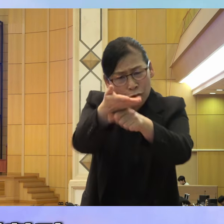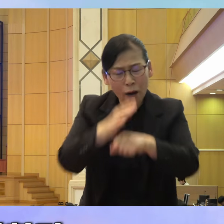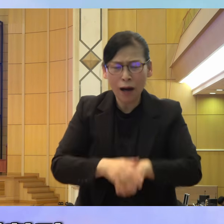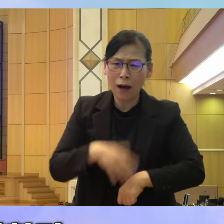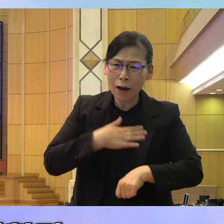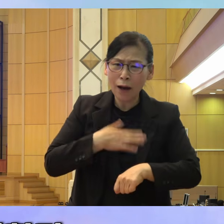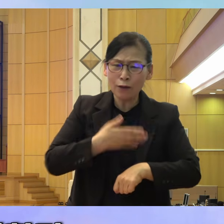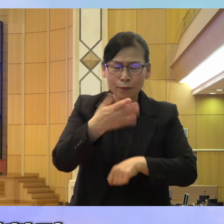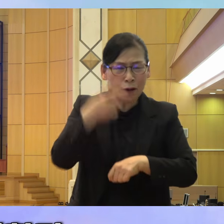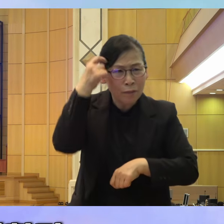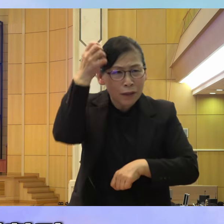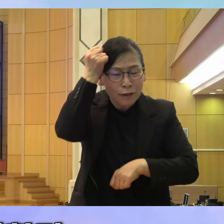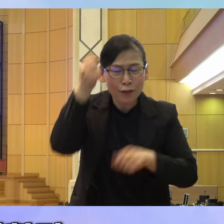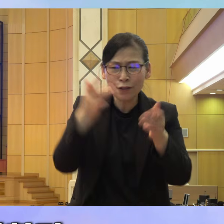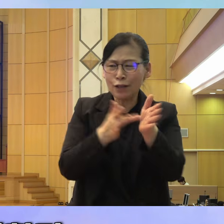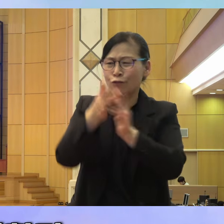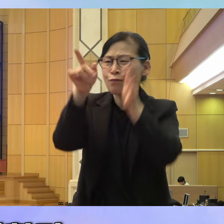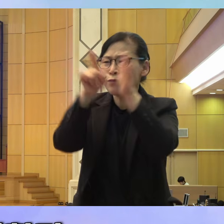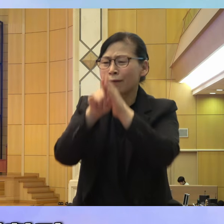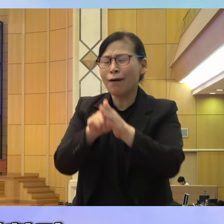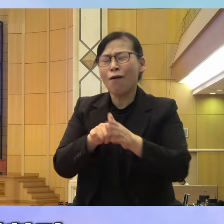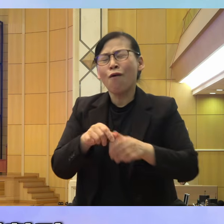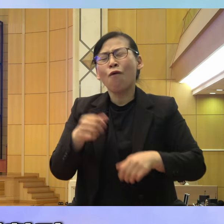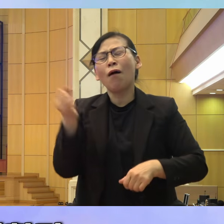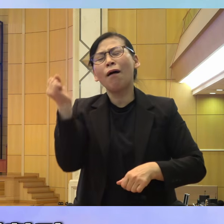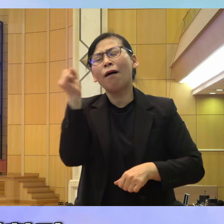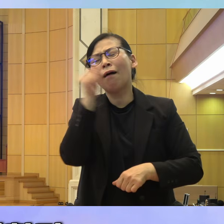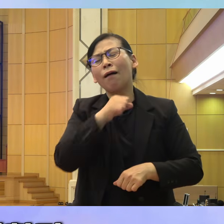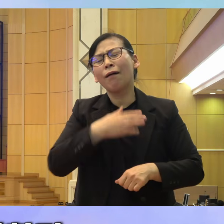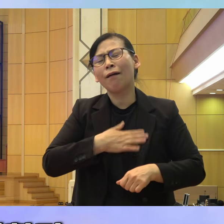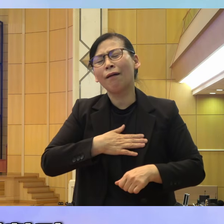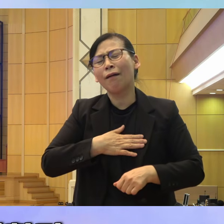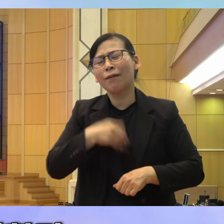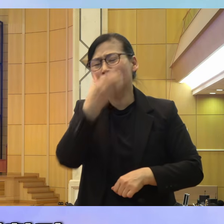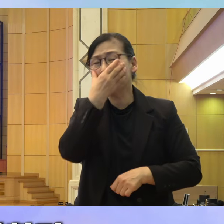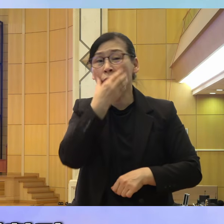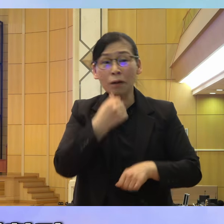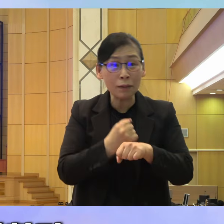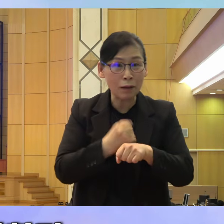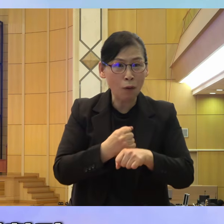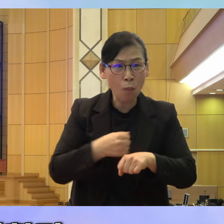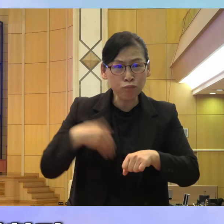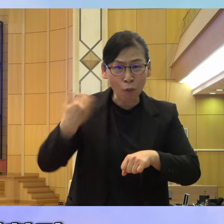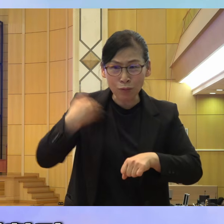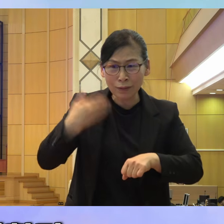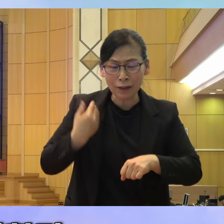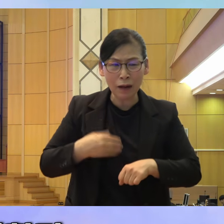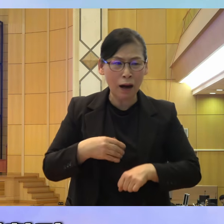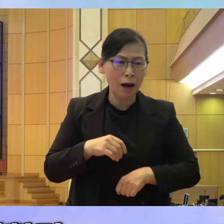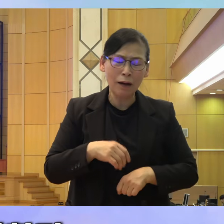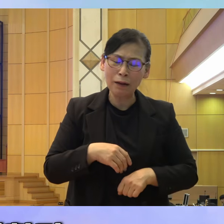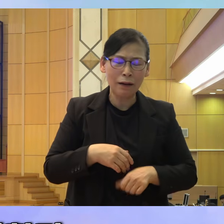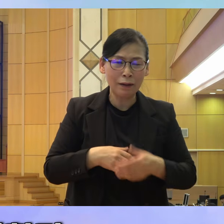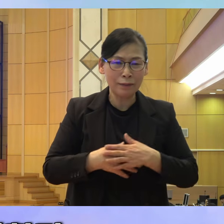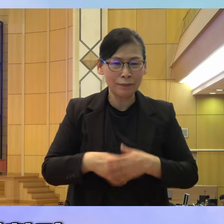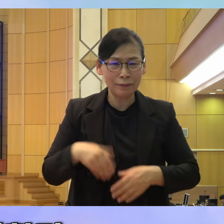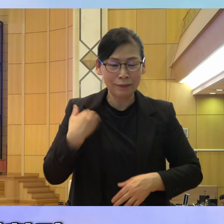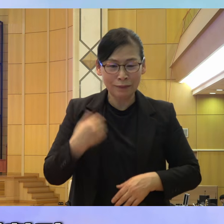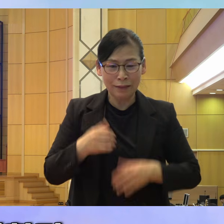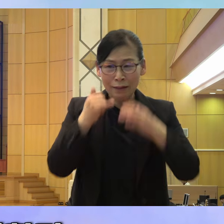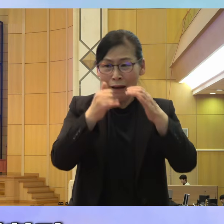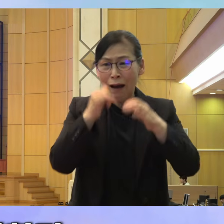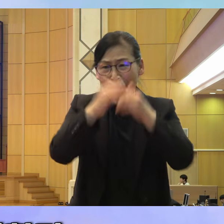참 주님을 믿는다는 이 자체가 얼마나 행복한지 몰라요. 이걸 모르다 보니까